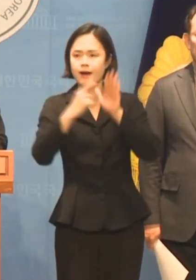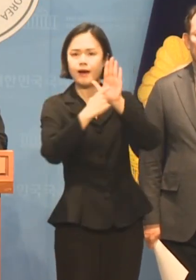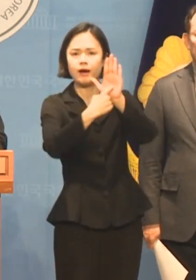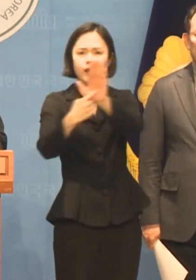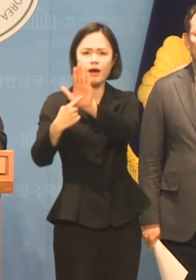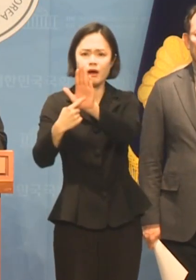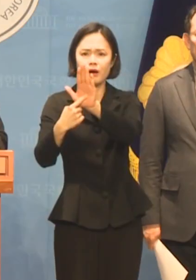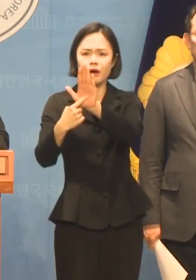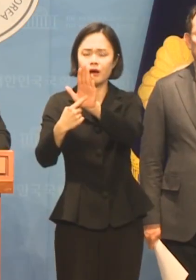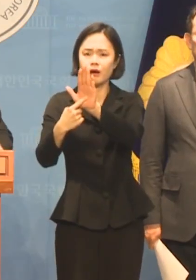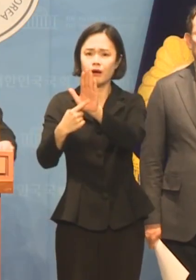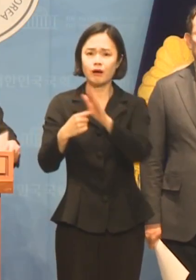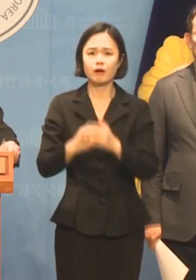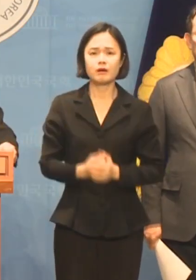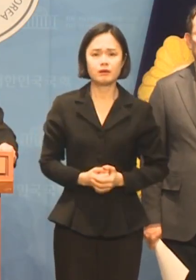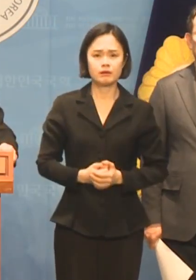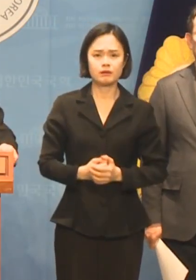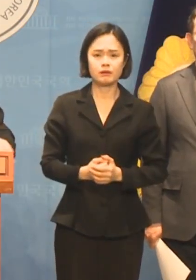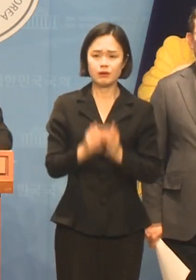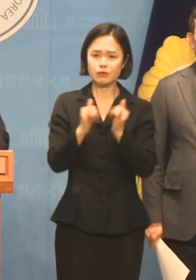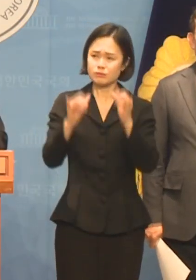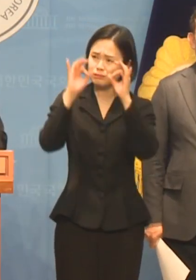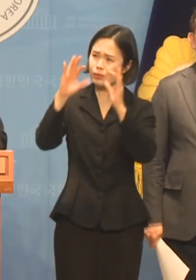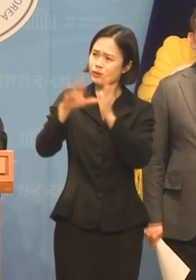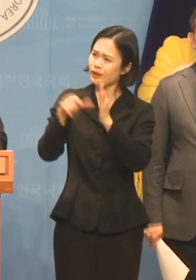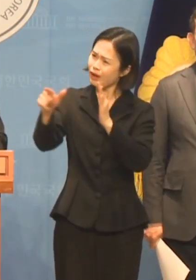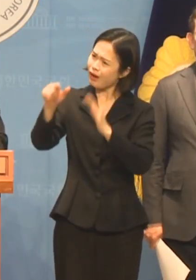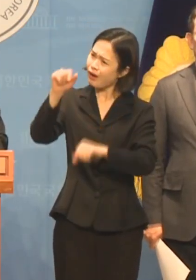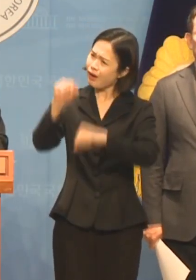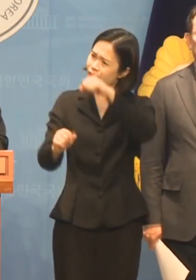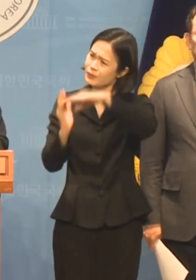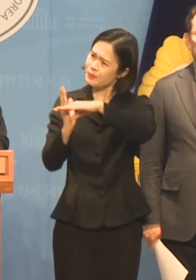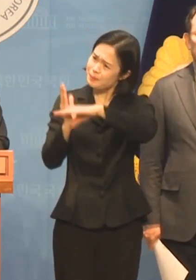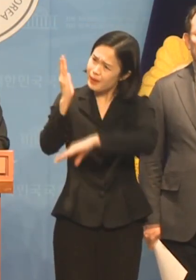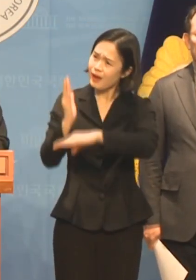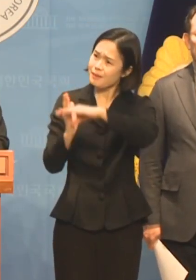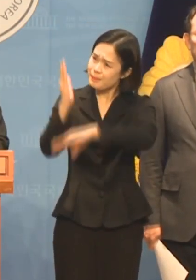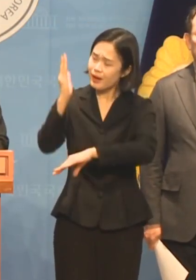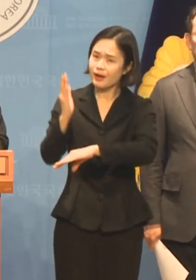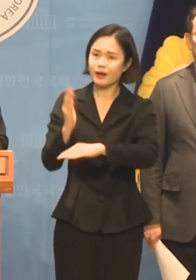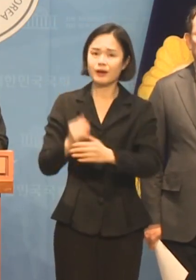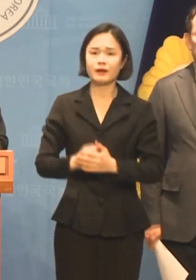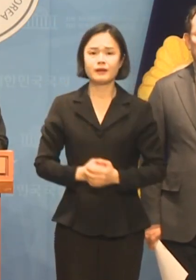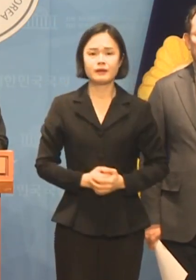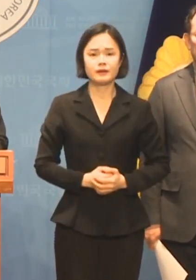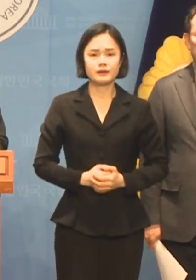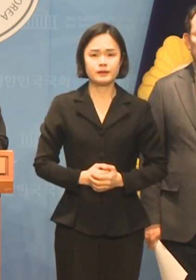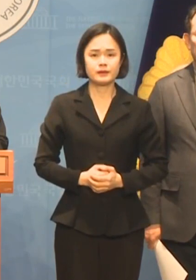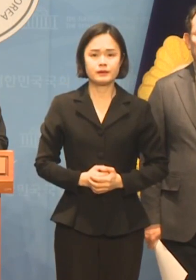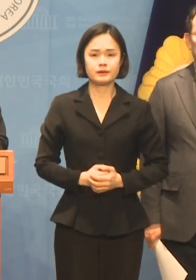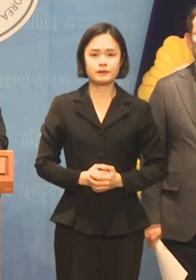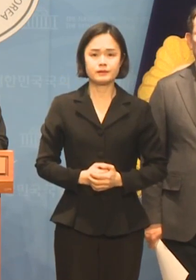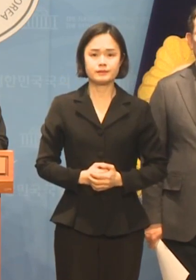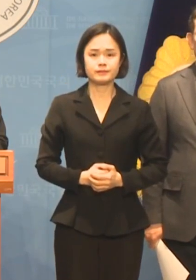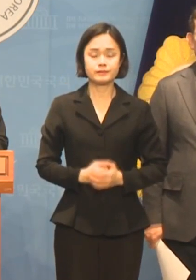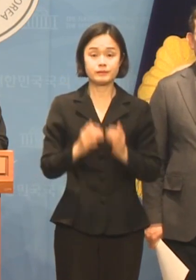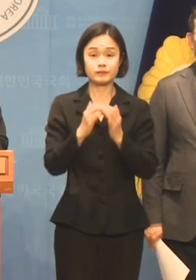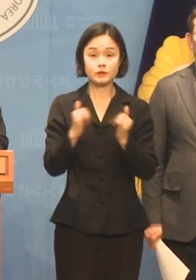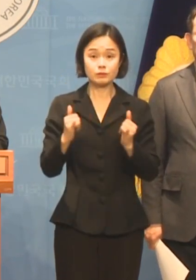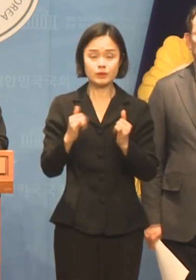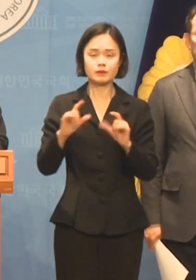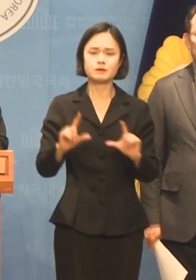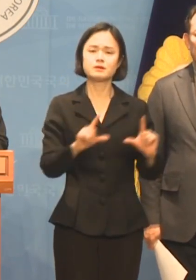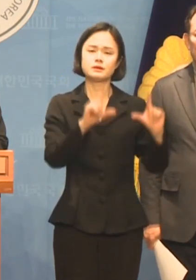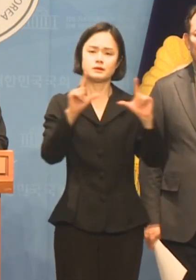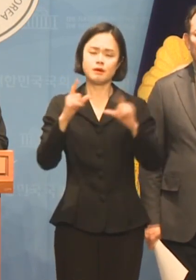국민으로부터 도를 완전히 넘었다는 지적을 받았습니다. 여기에 대해 국민들의 평온한 일상을 되찾기